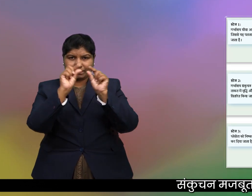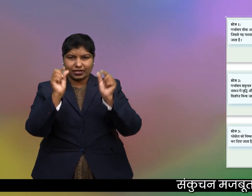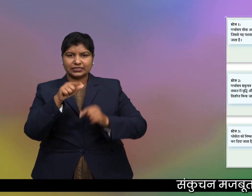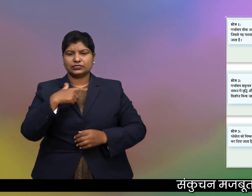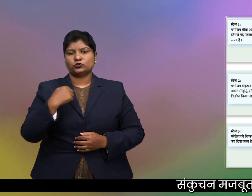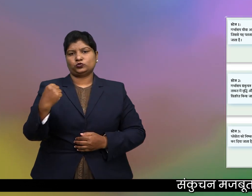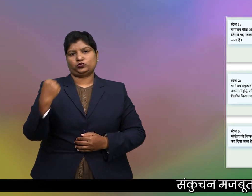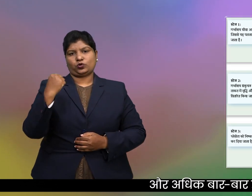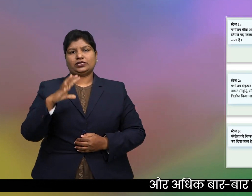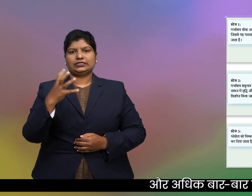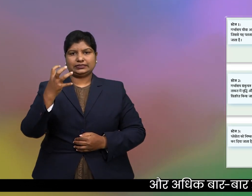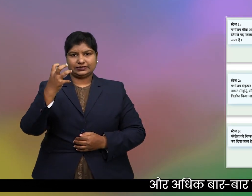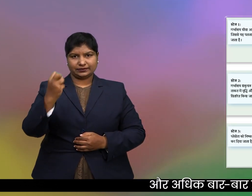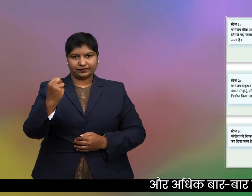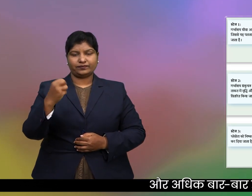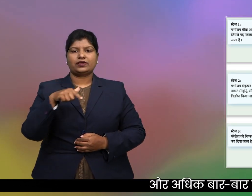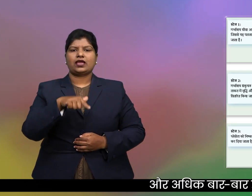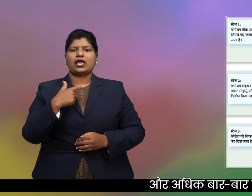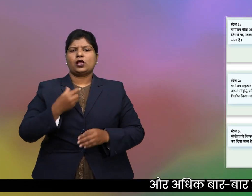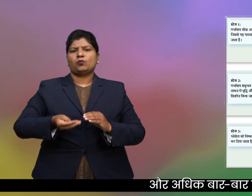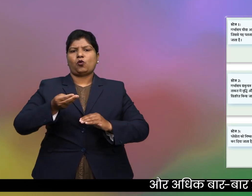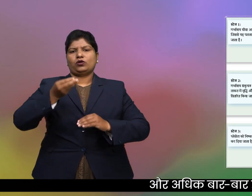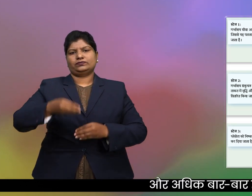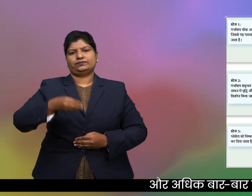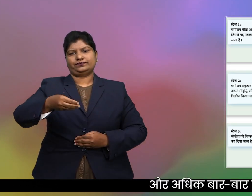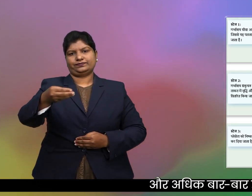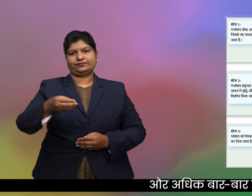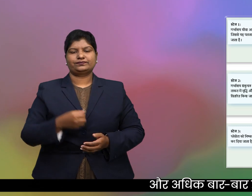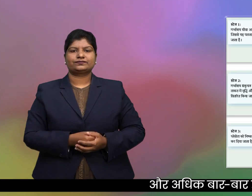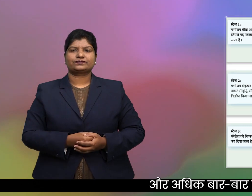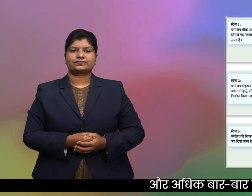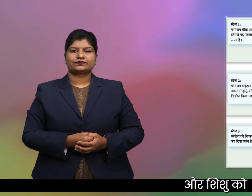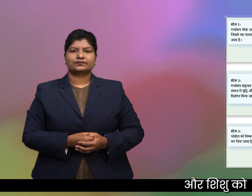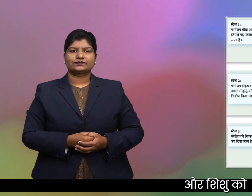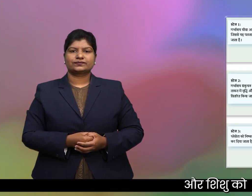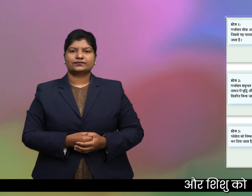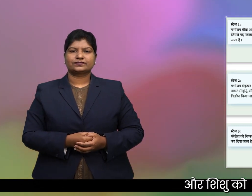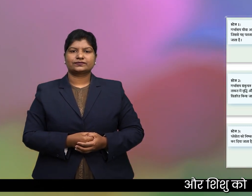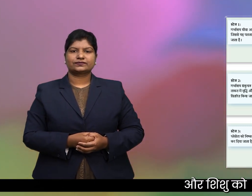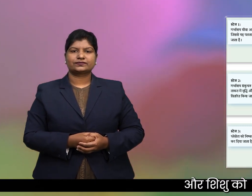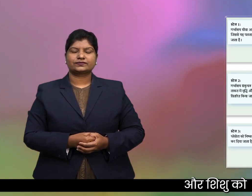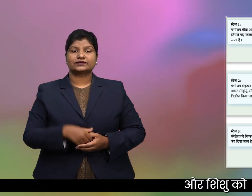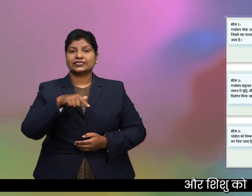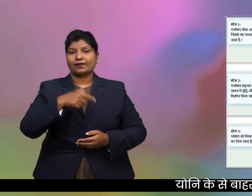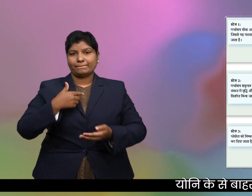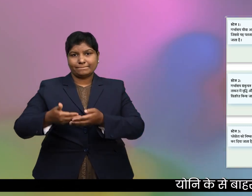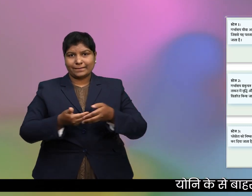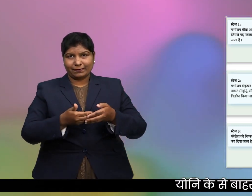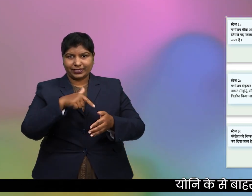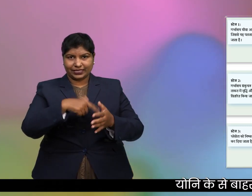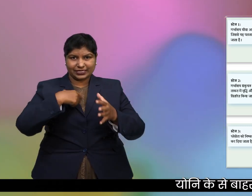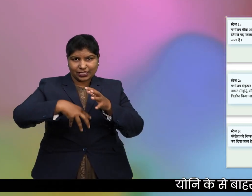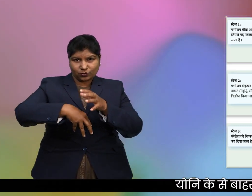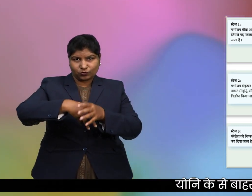और अधिक बार-बार होते हैं। और शिशु को योनि